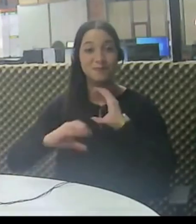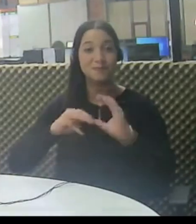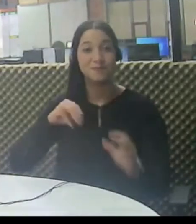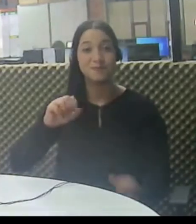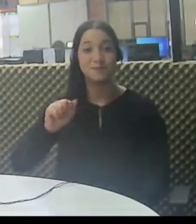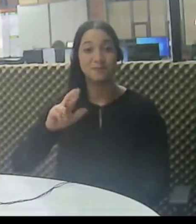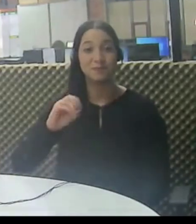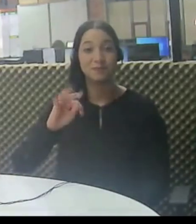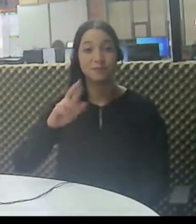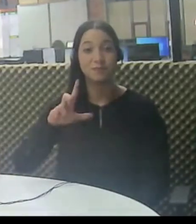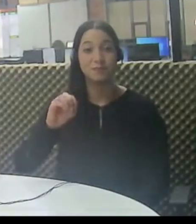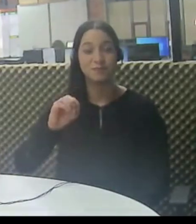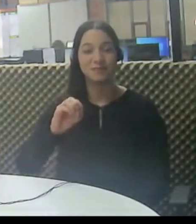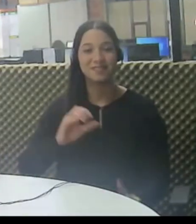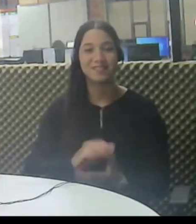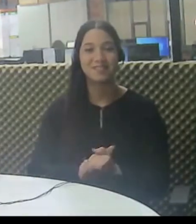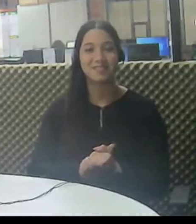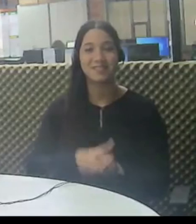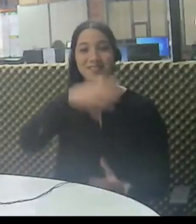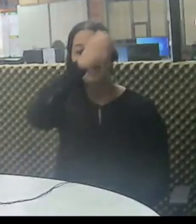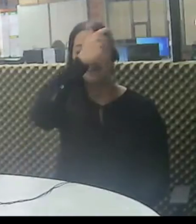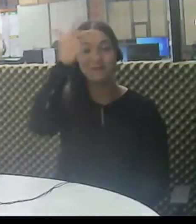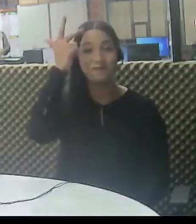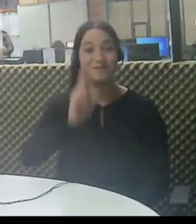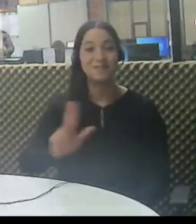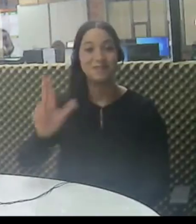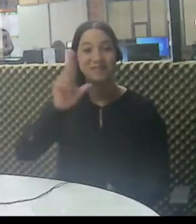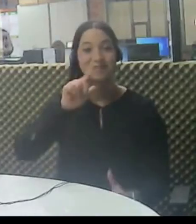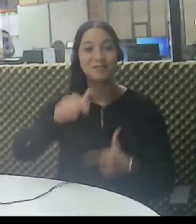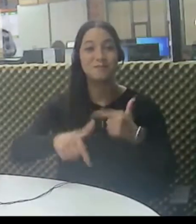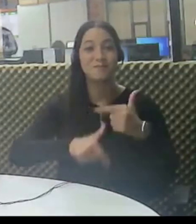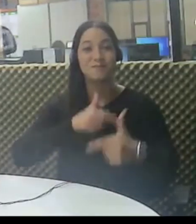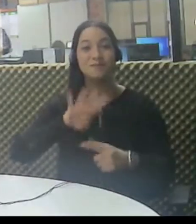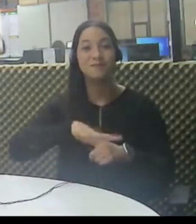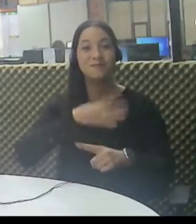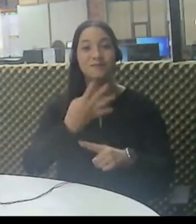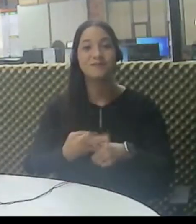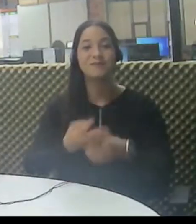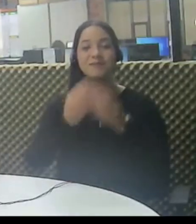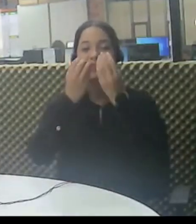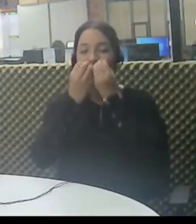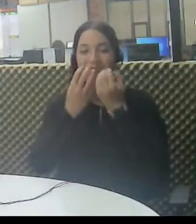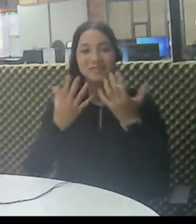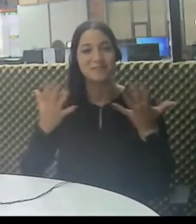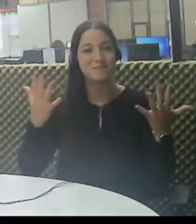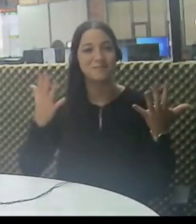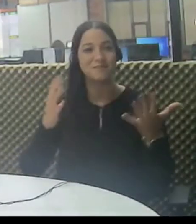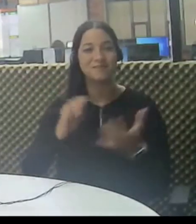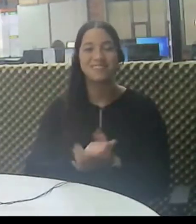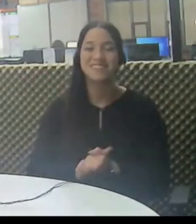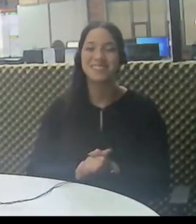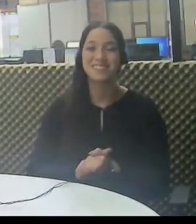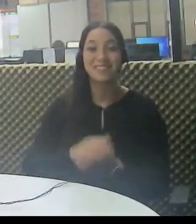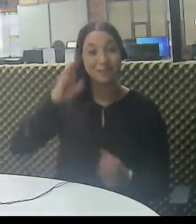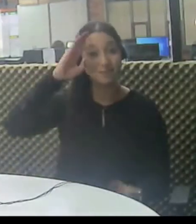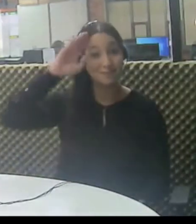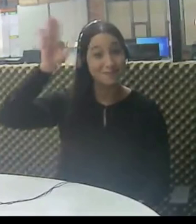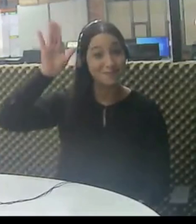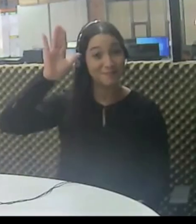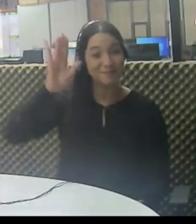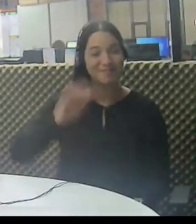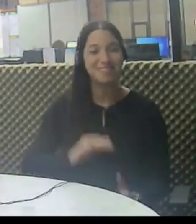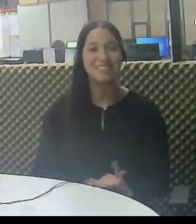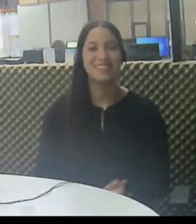Comunicação, Marco Túlio de Castro Kalimann. Prefeitura de Uberlândia. Fazer mais, fazer bem. Até a